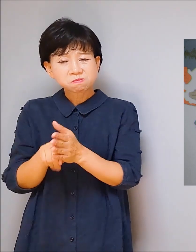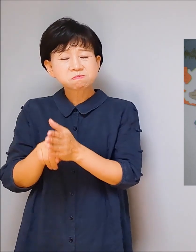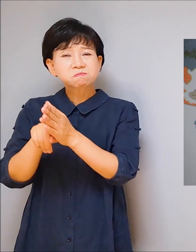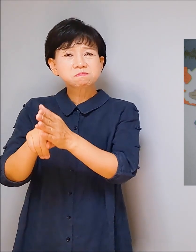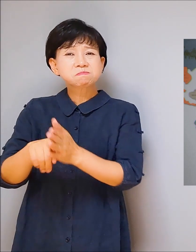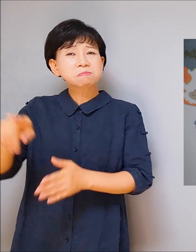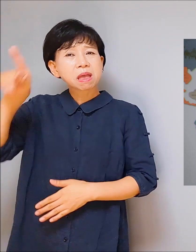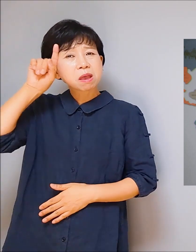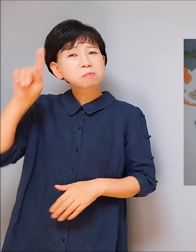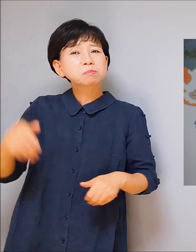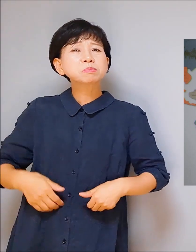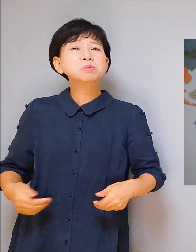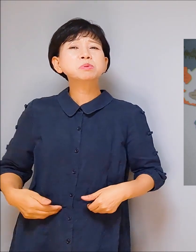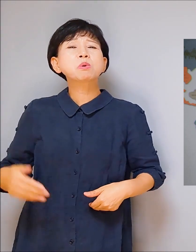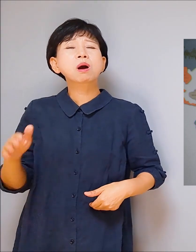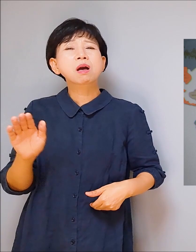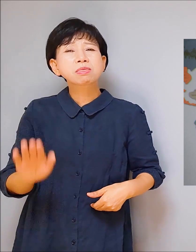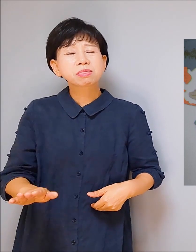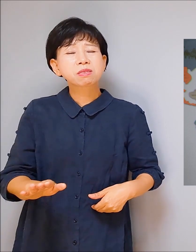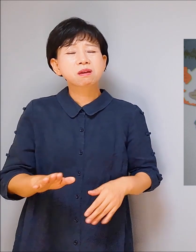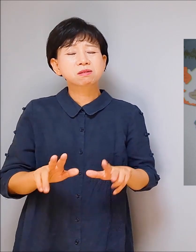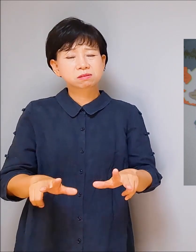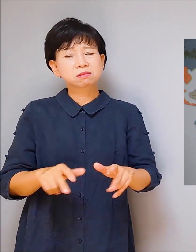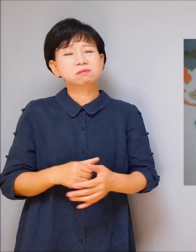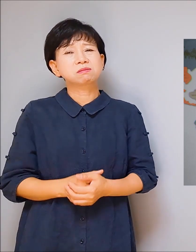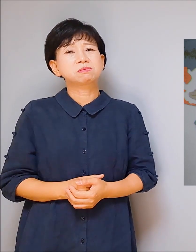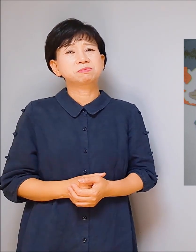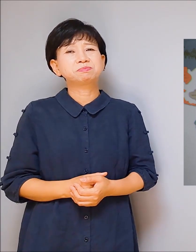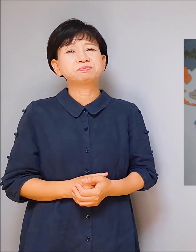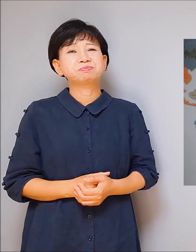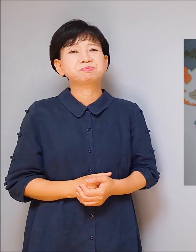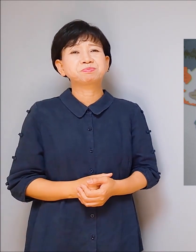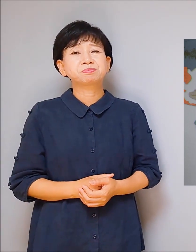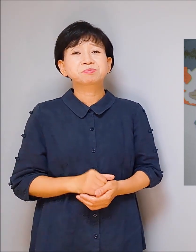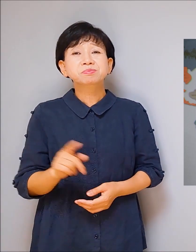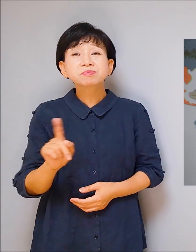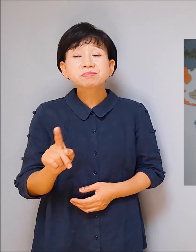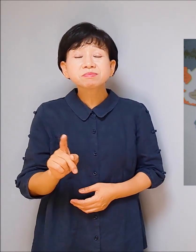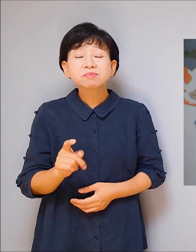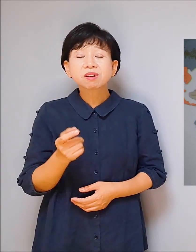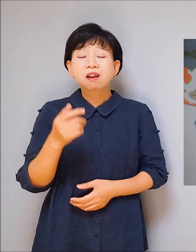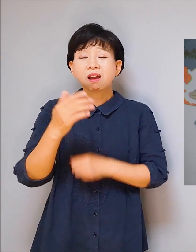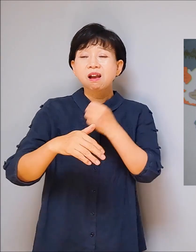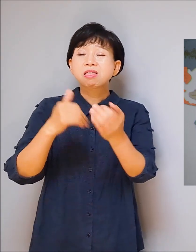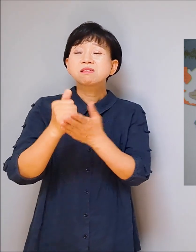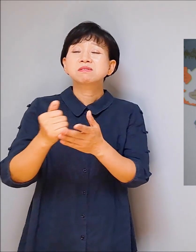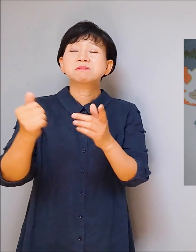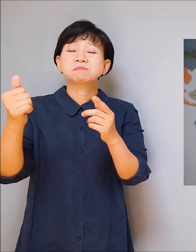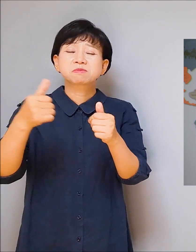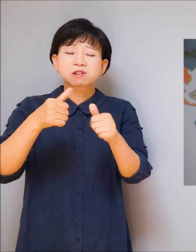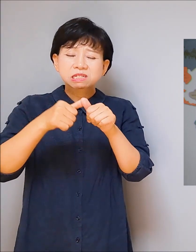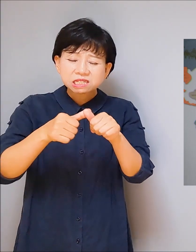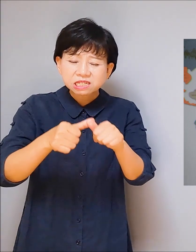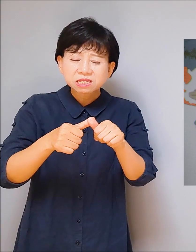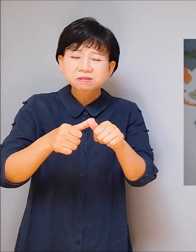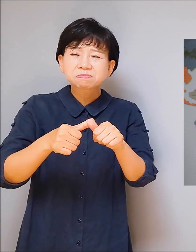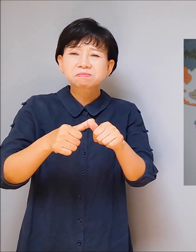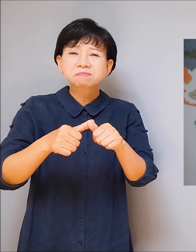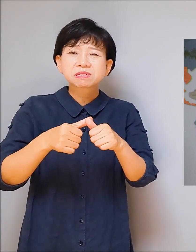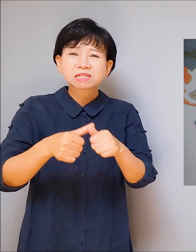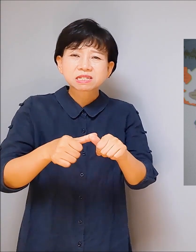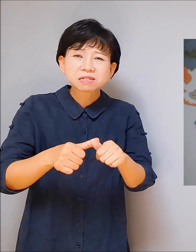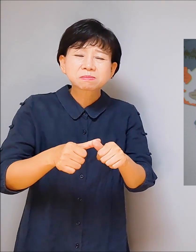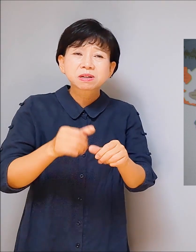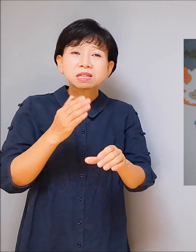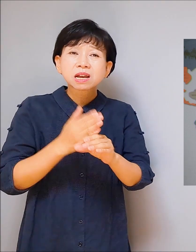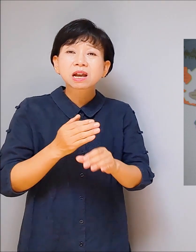야곱과 하나님의 만남, 그 후에 하나님은 야곱의 허벅지 관절을 칩니다. 그런데